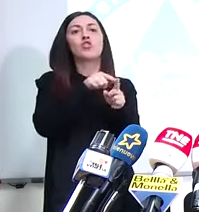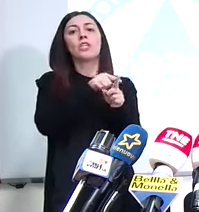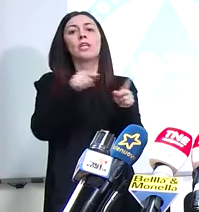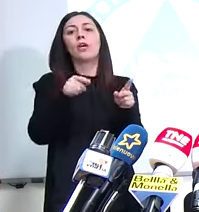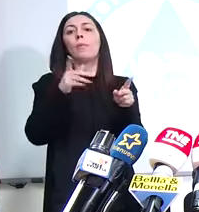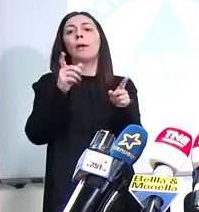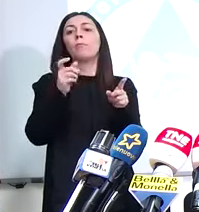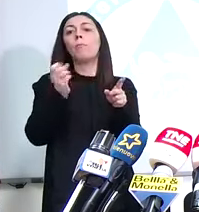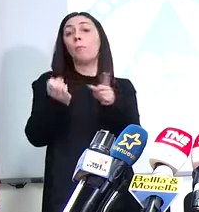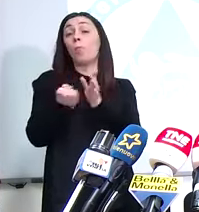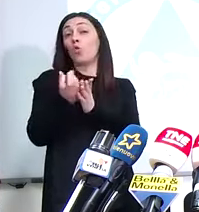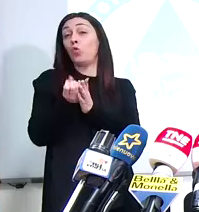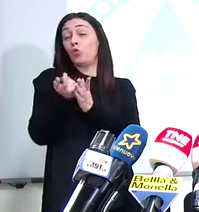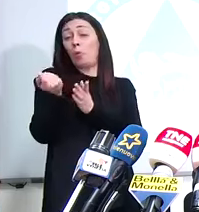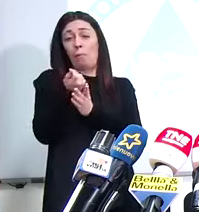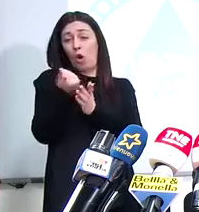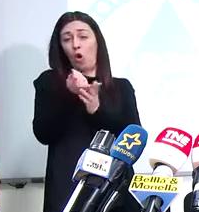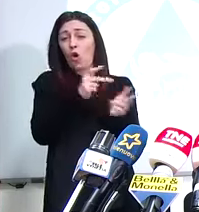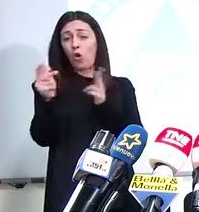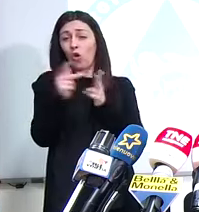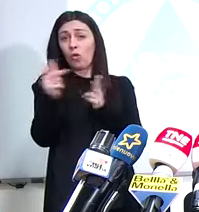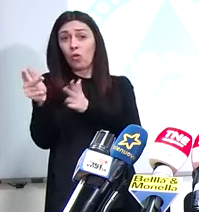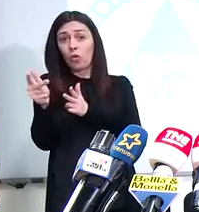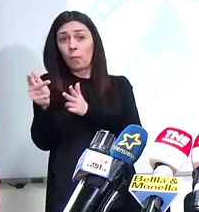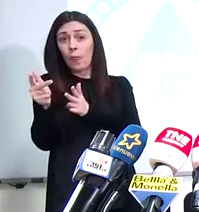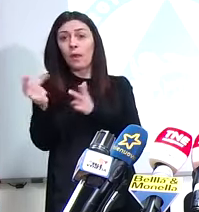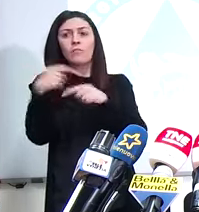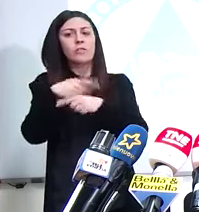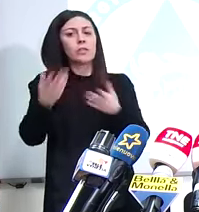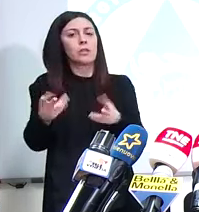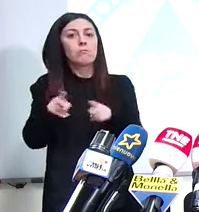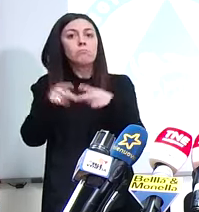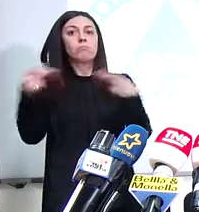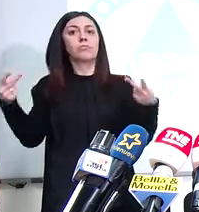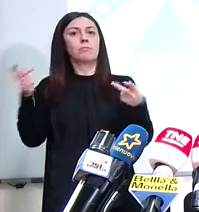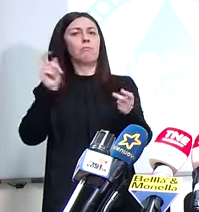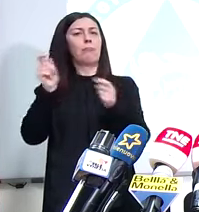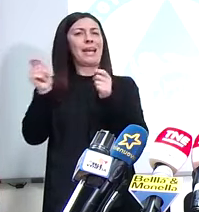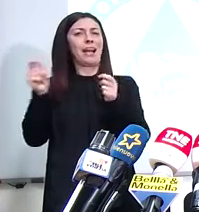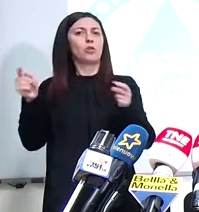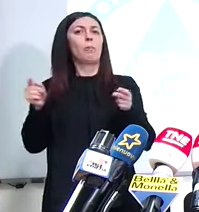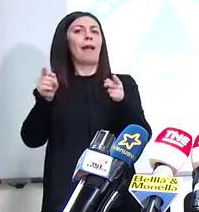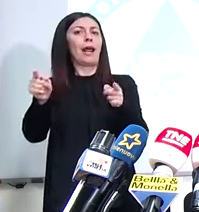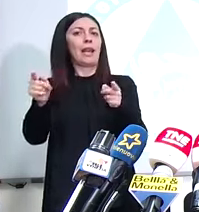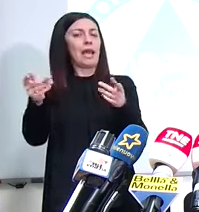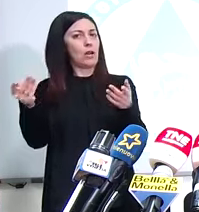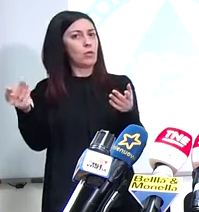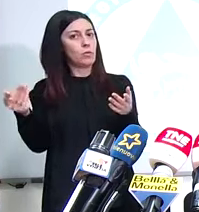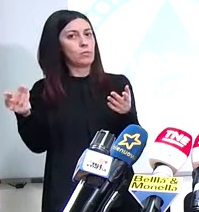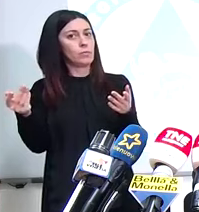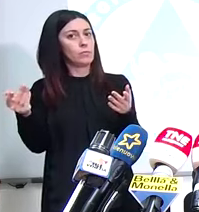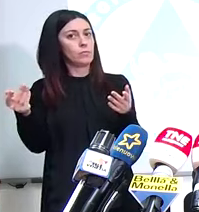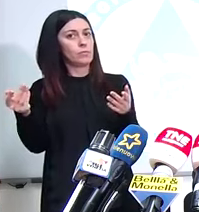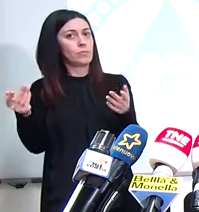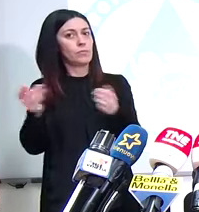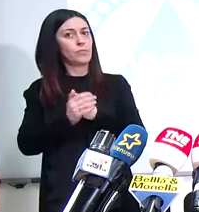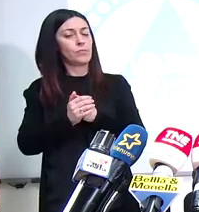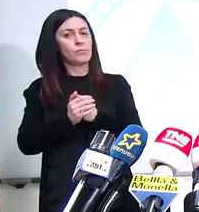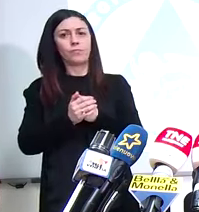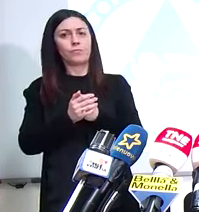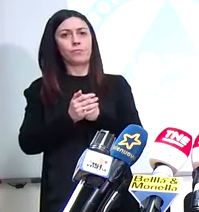quindi una crisi e forniture fondamentalmente ecco come siete arrivati a questo risultato